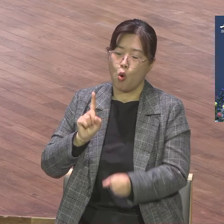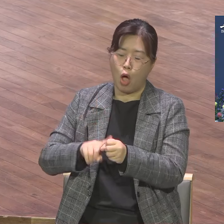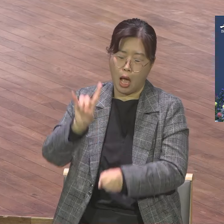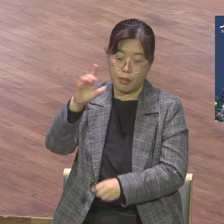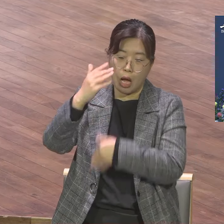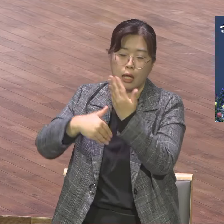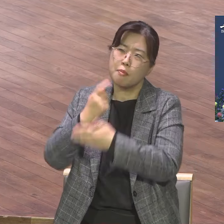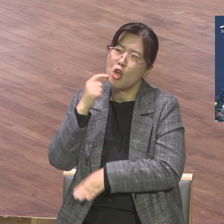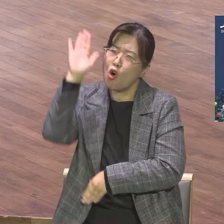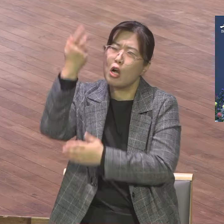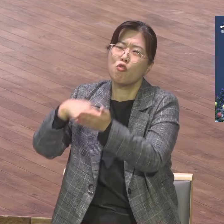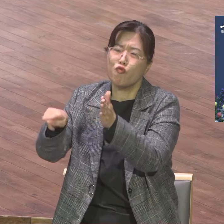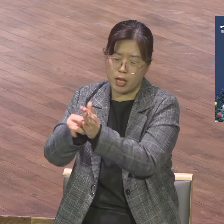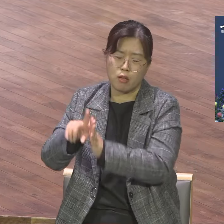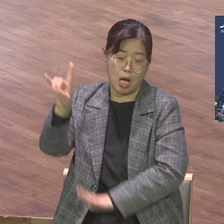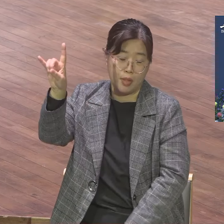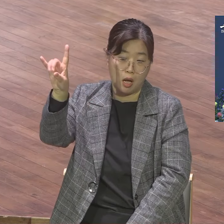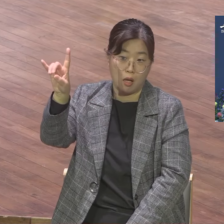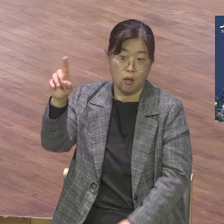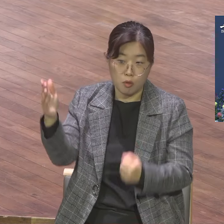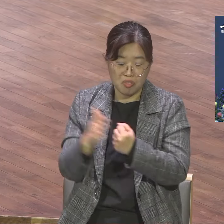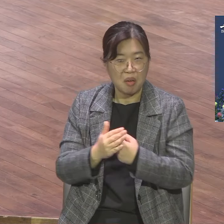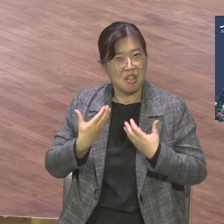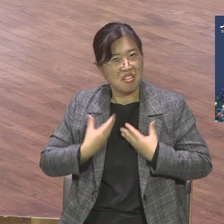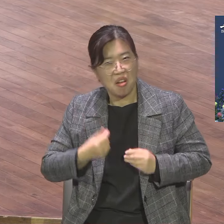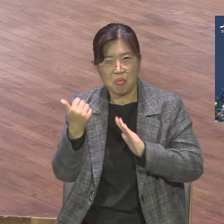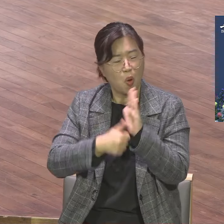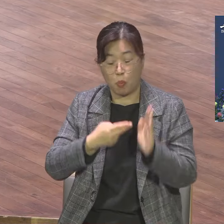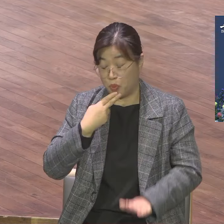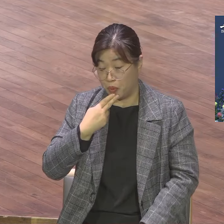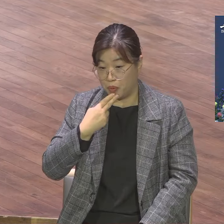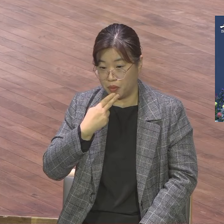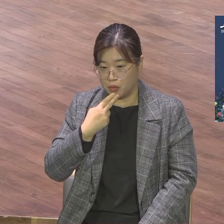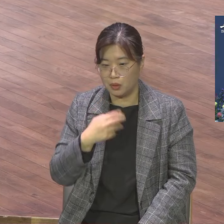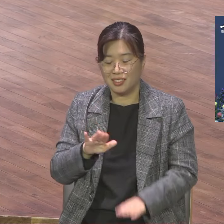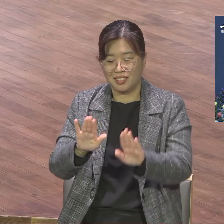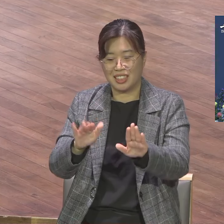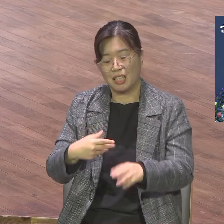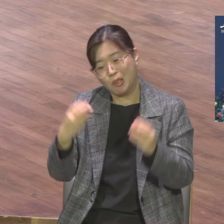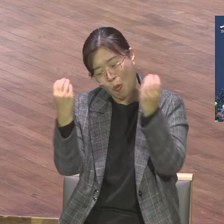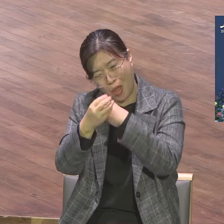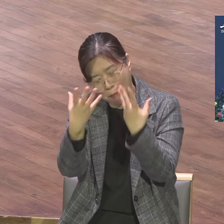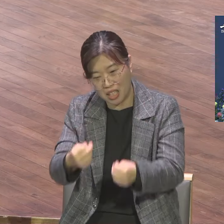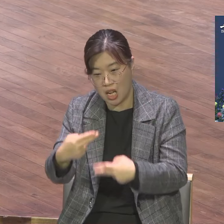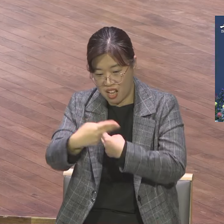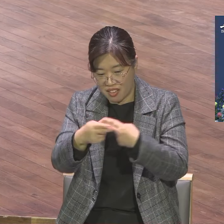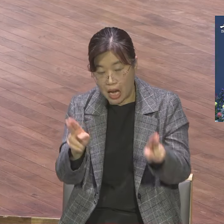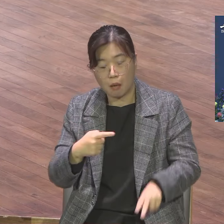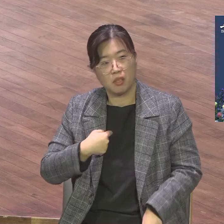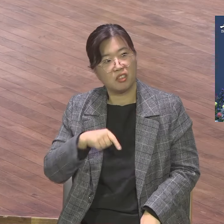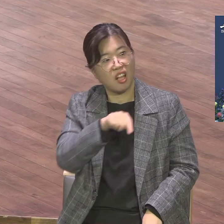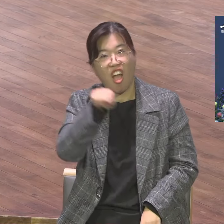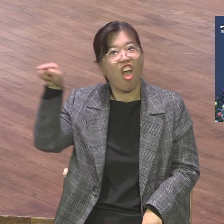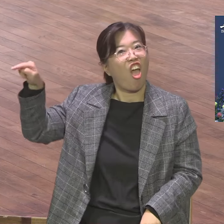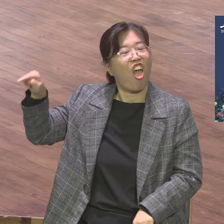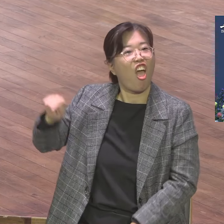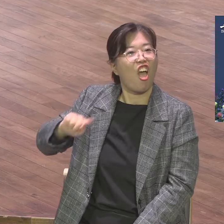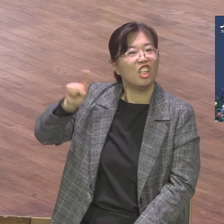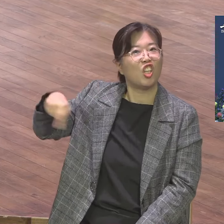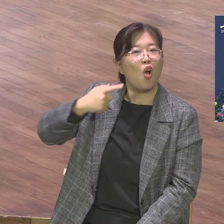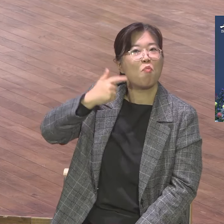뭐 달달해 뭐 예원교회 재산이 정은주 목사가 다 정은주 재산이래. 미쳤냐?